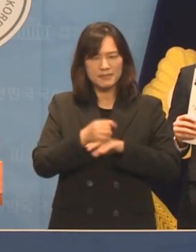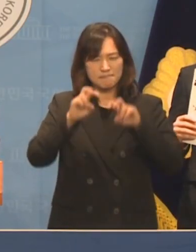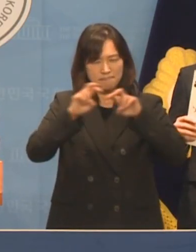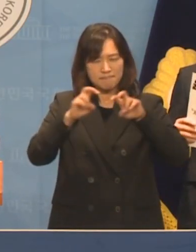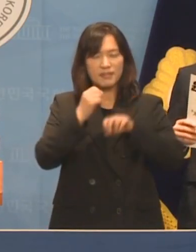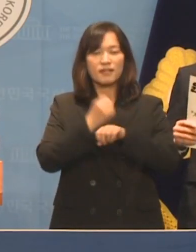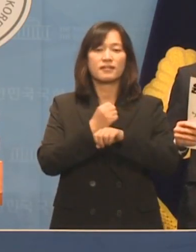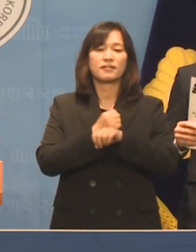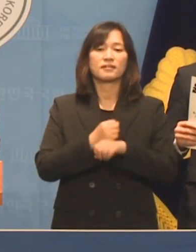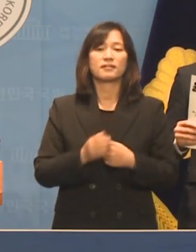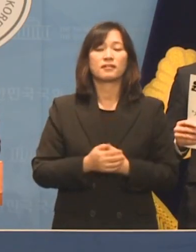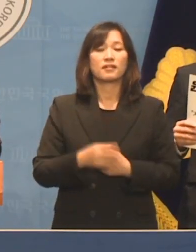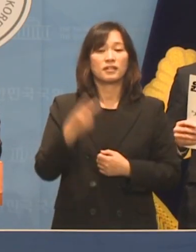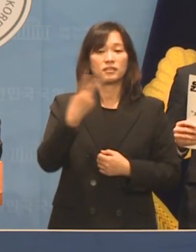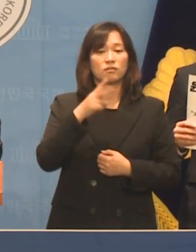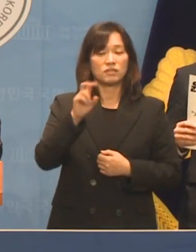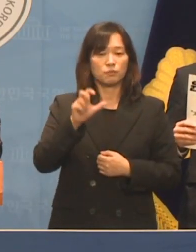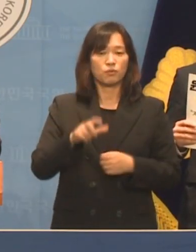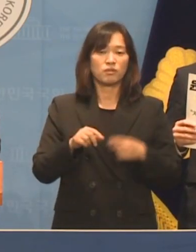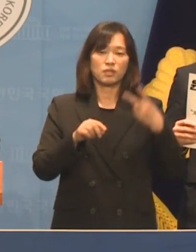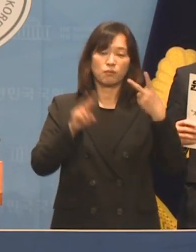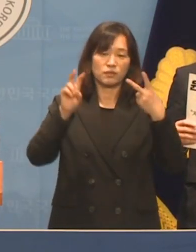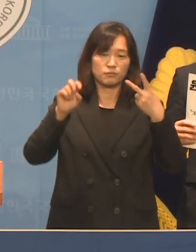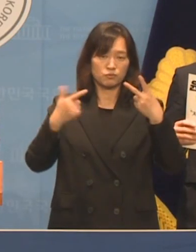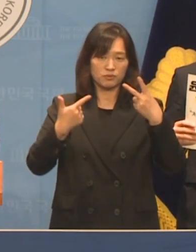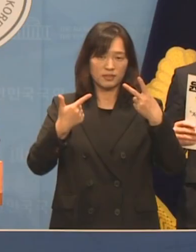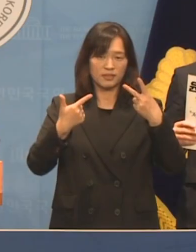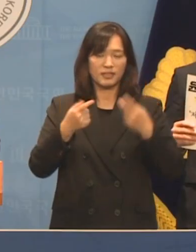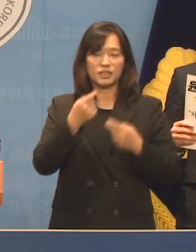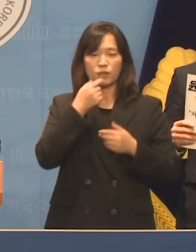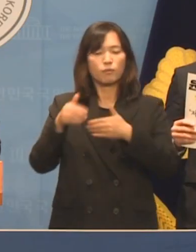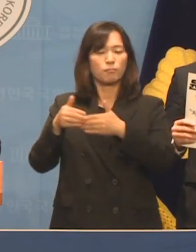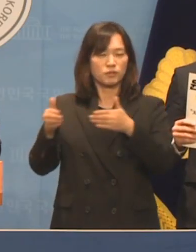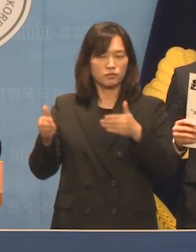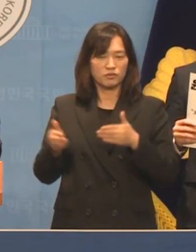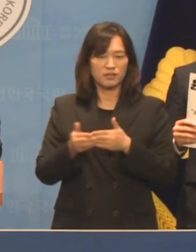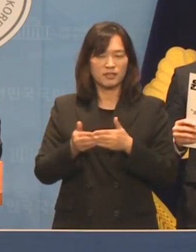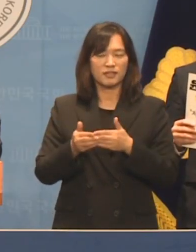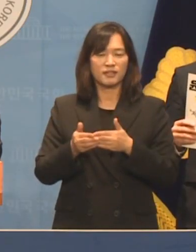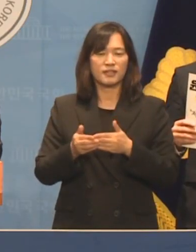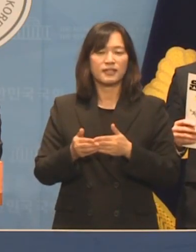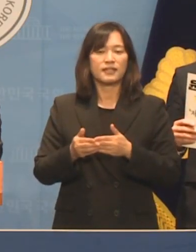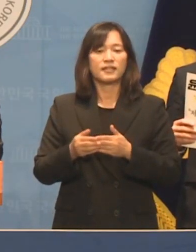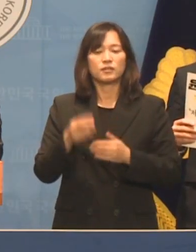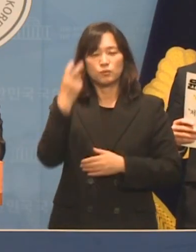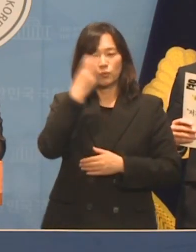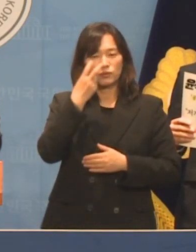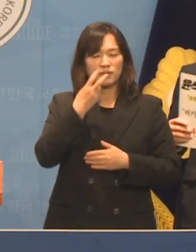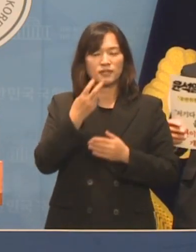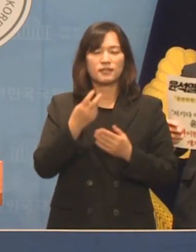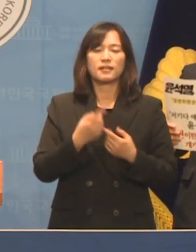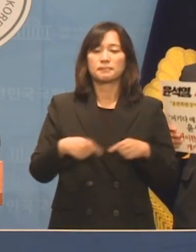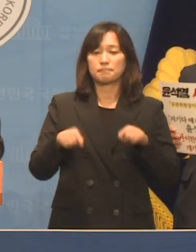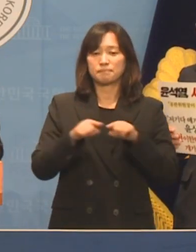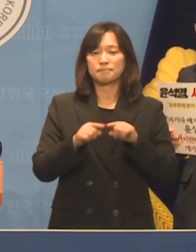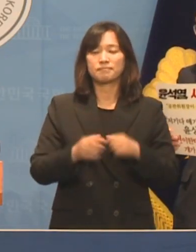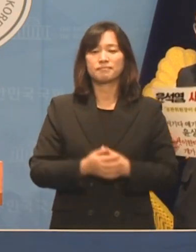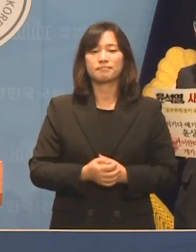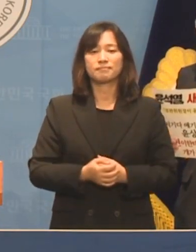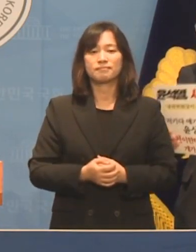밝혀내겠습니다. 2025년 2월 26일 더불어민주당 명태균 게이트 진상조사단 1동.